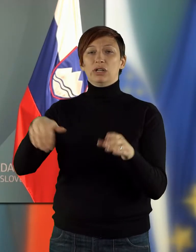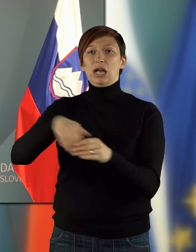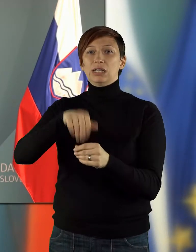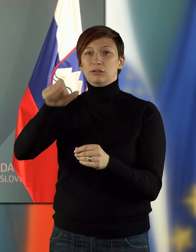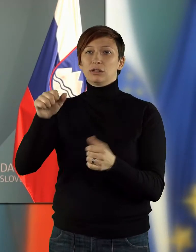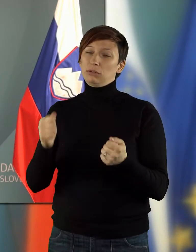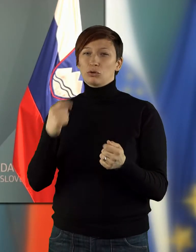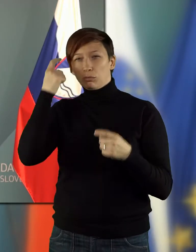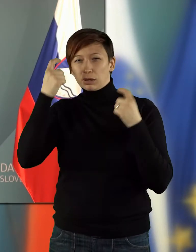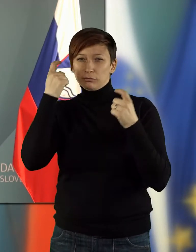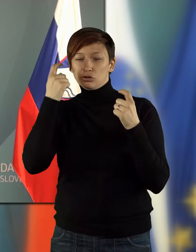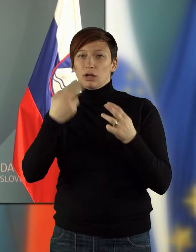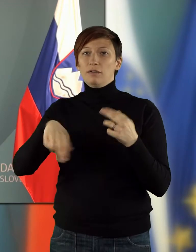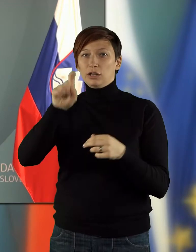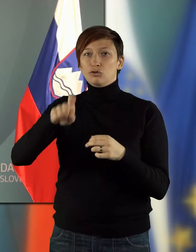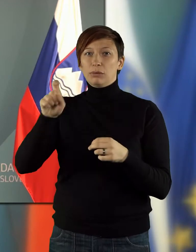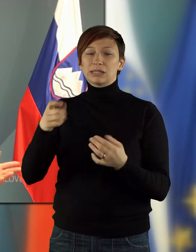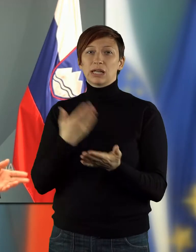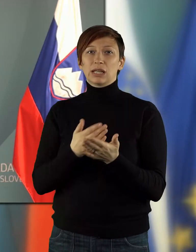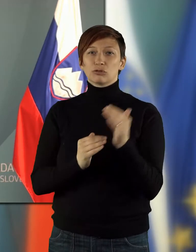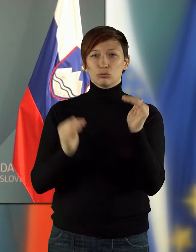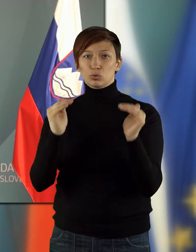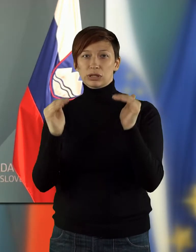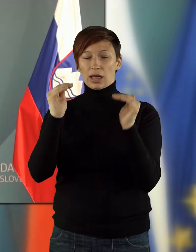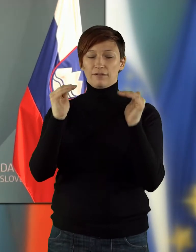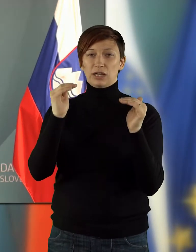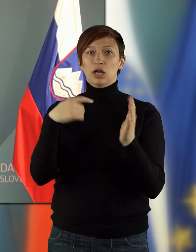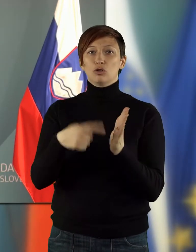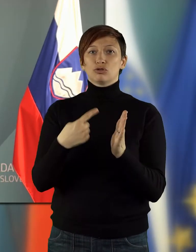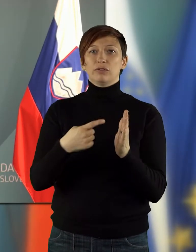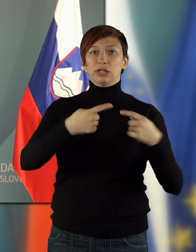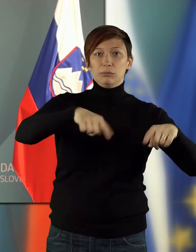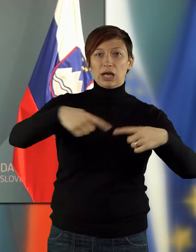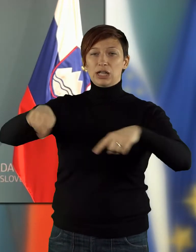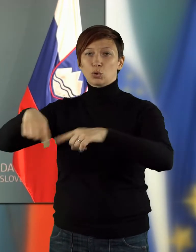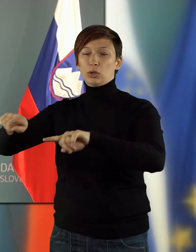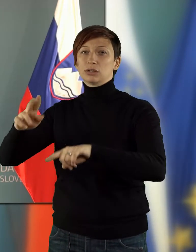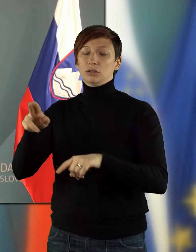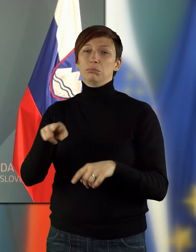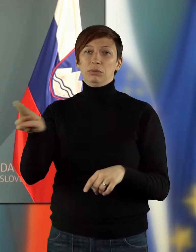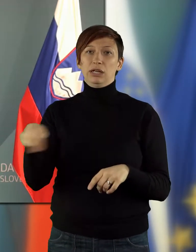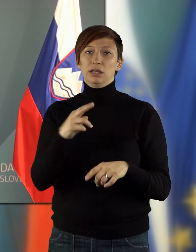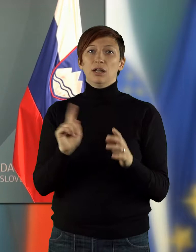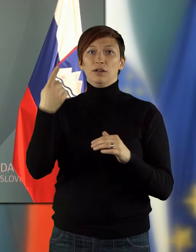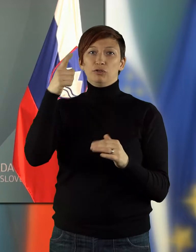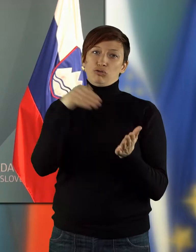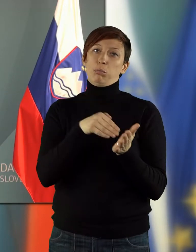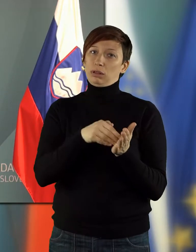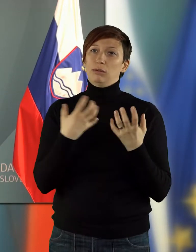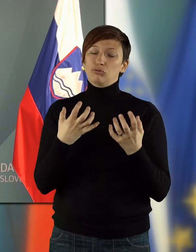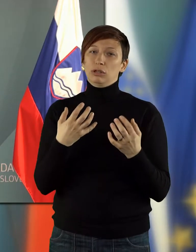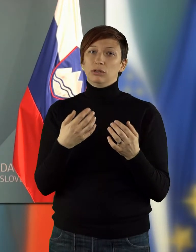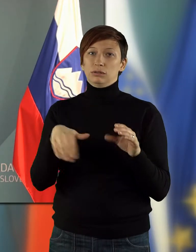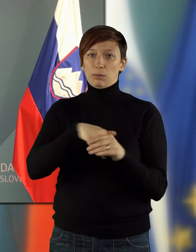števila zaposlenih, ki je bila zelo premišljena in več mesecev dejansko usklajevana številnimi resori, ki so imeli kar za nekajkrat